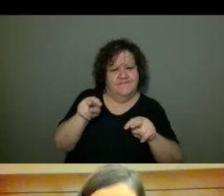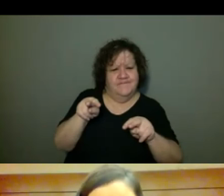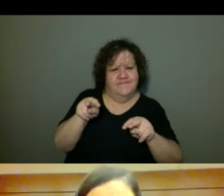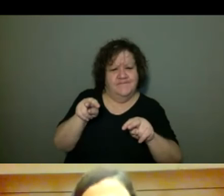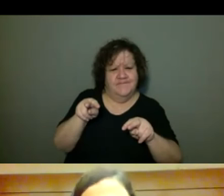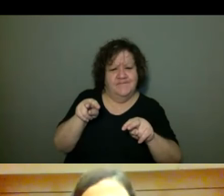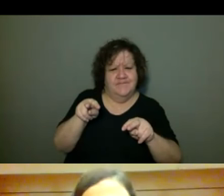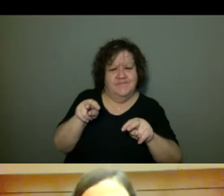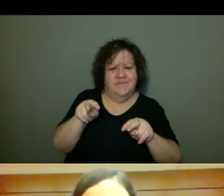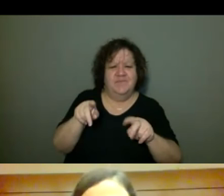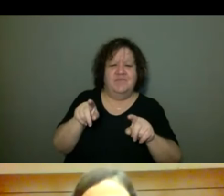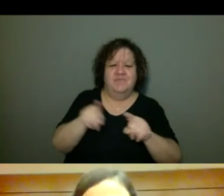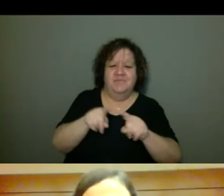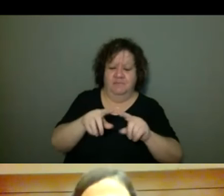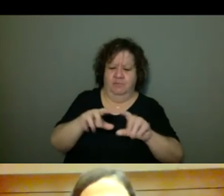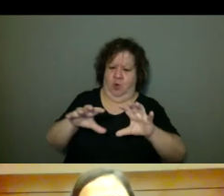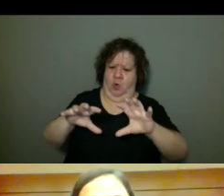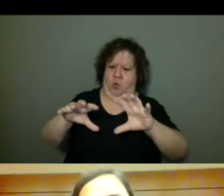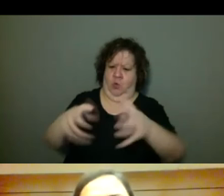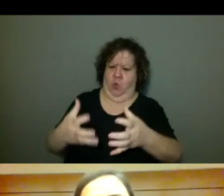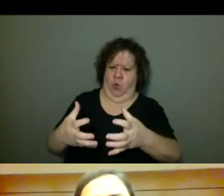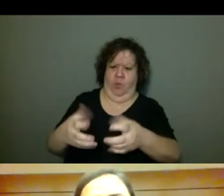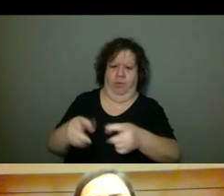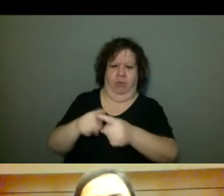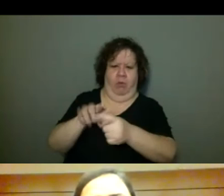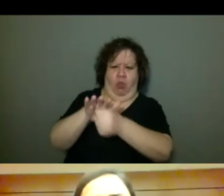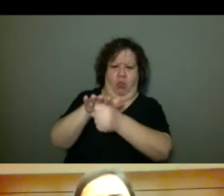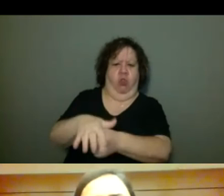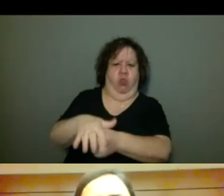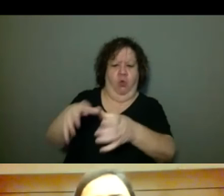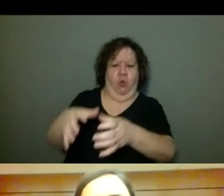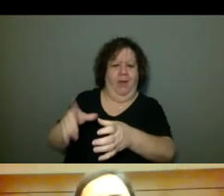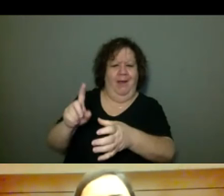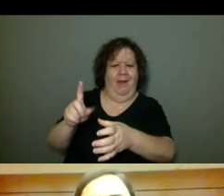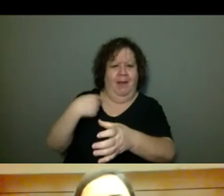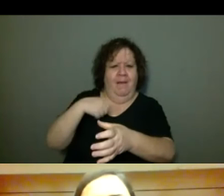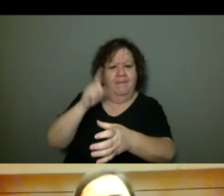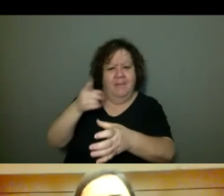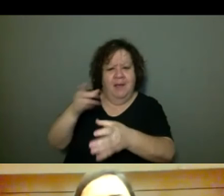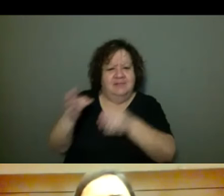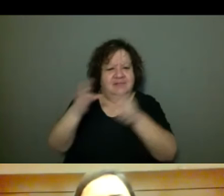Hãy không bỏ video hấp dẫn